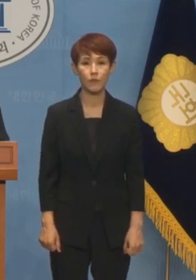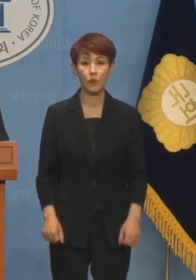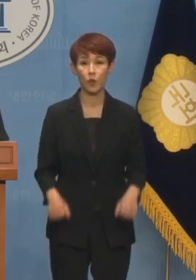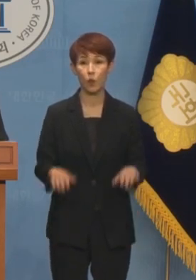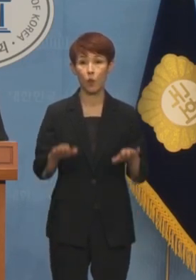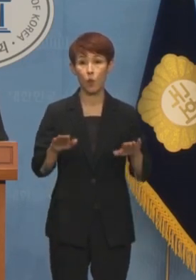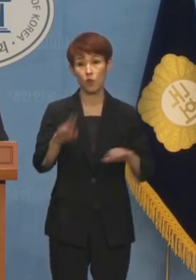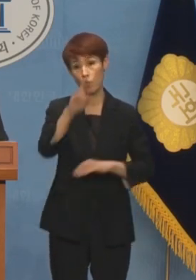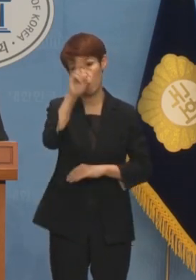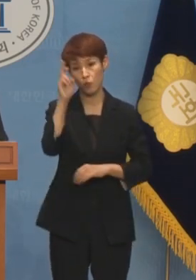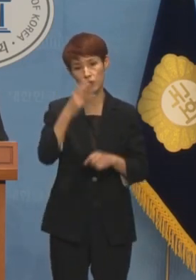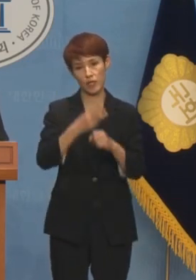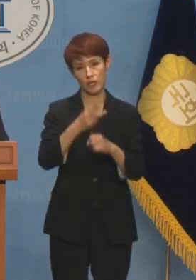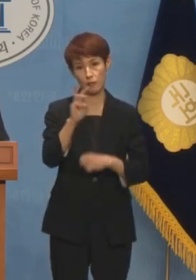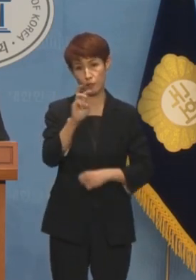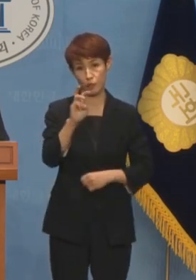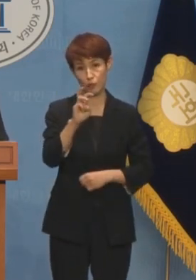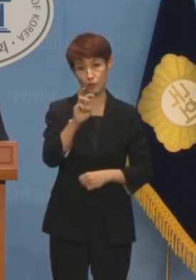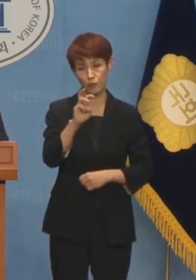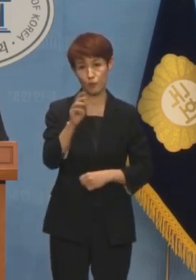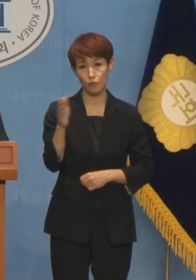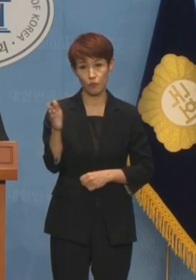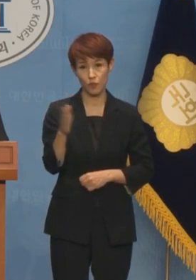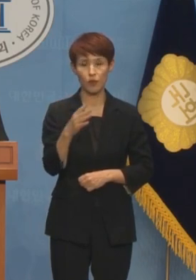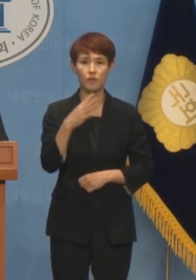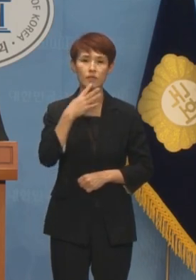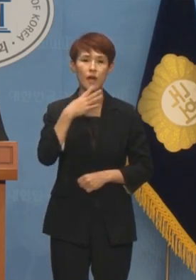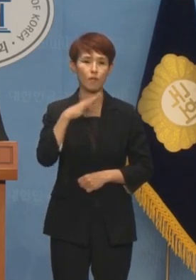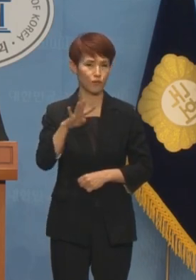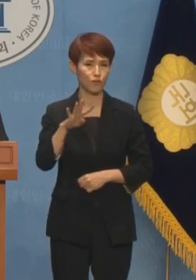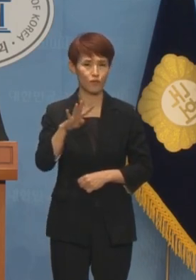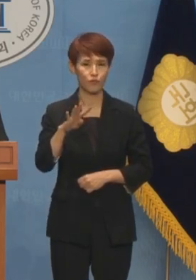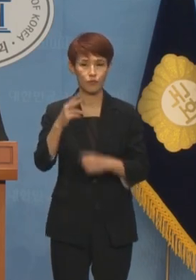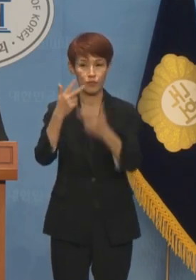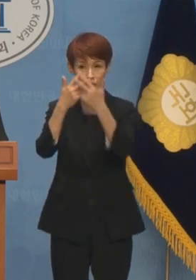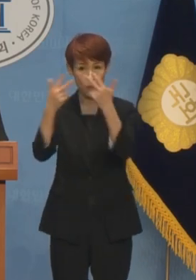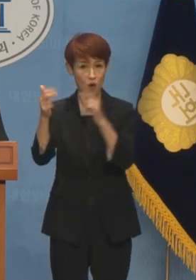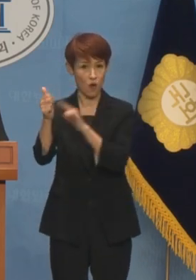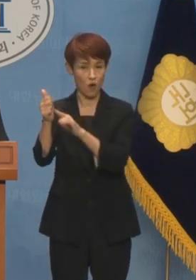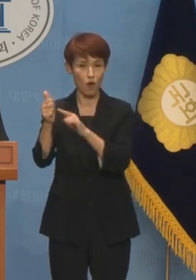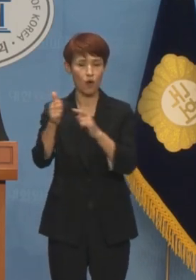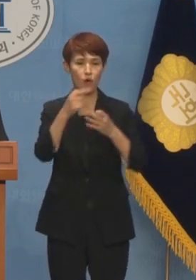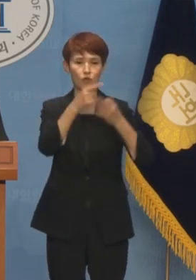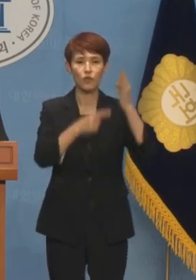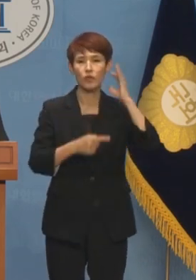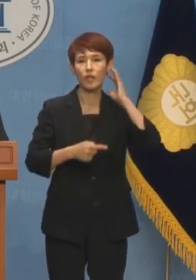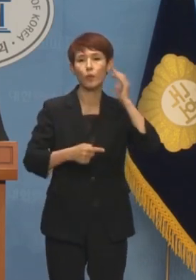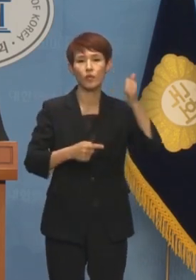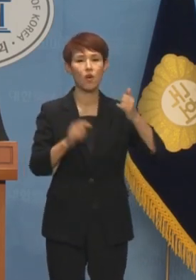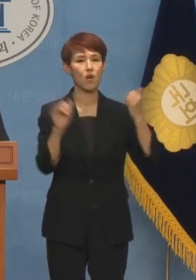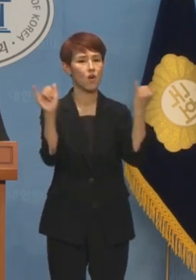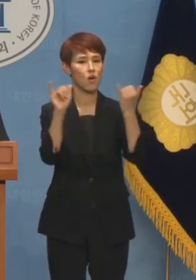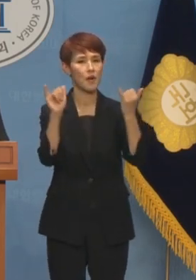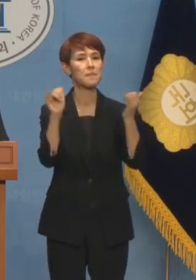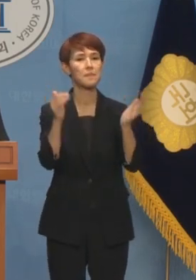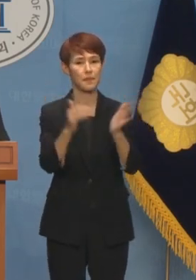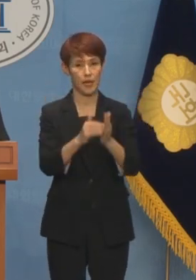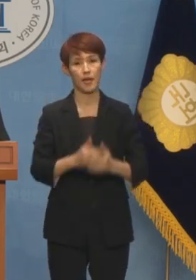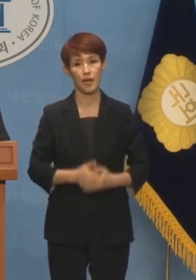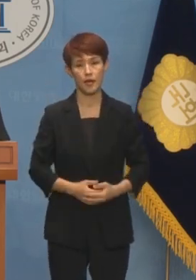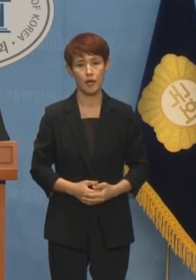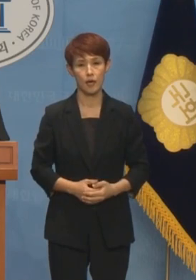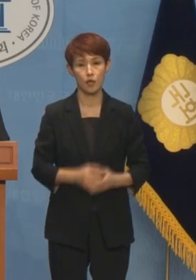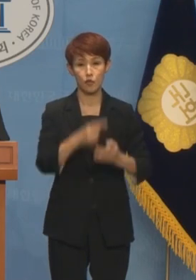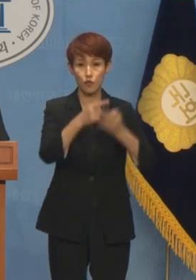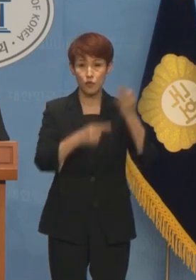오늘 오후 3시 30분부터 4분여 동안 이재명 대표와 윤석열 대통령의 전화 통화가 있었습니다.